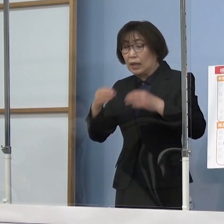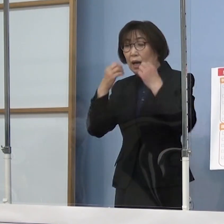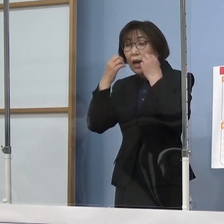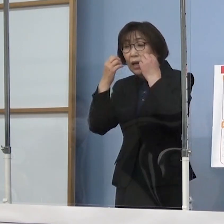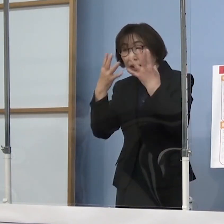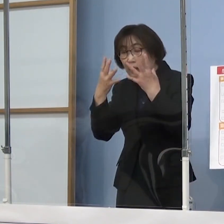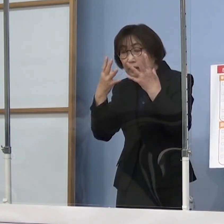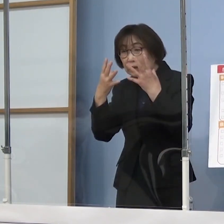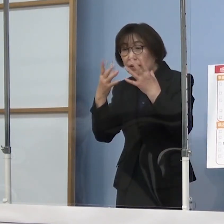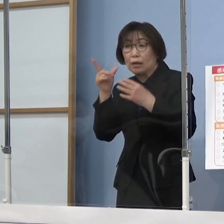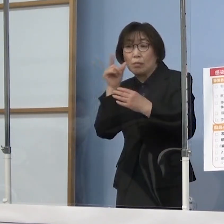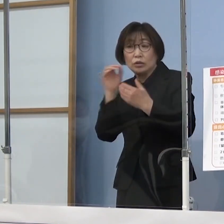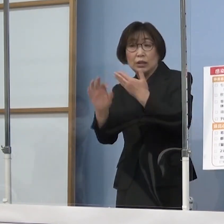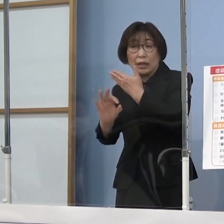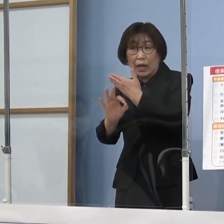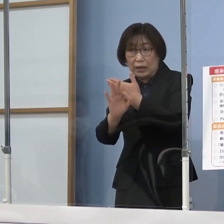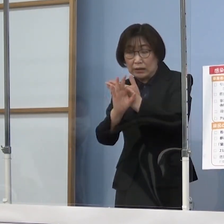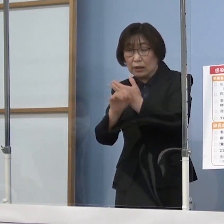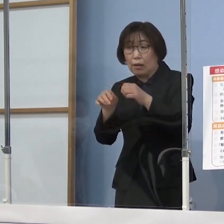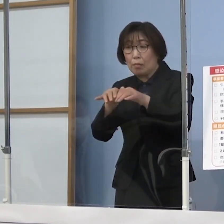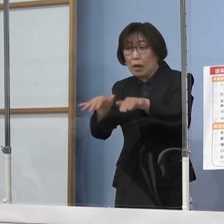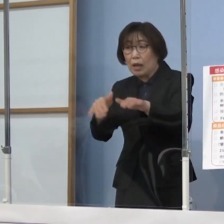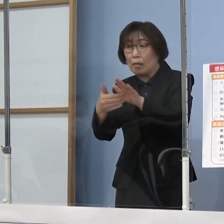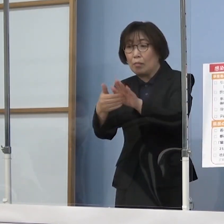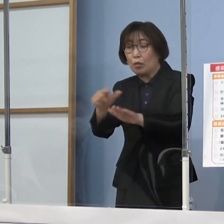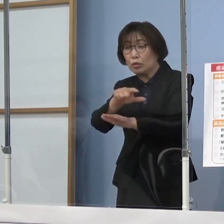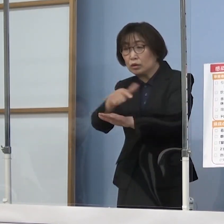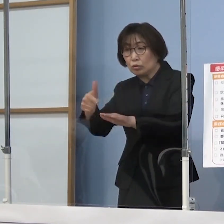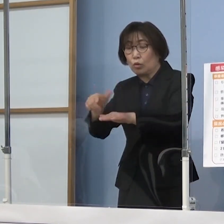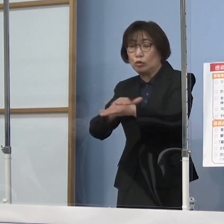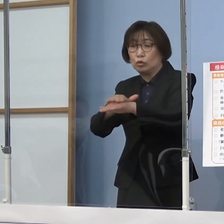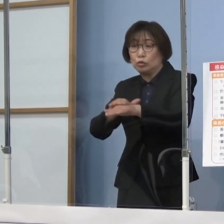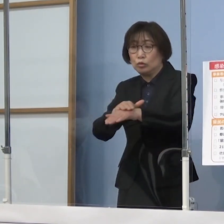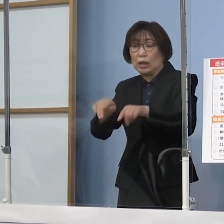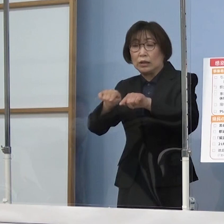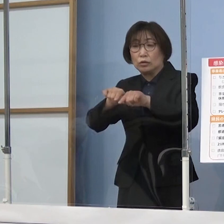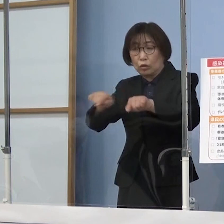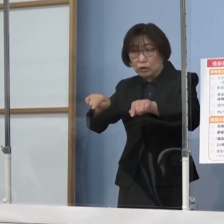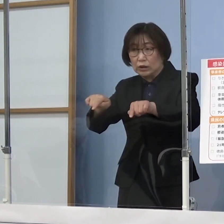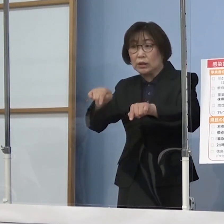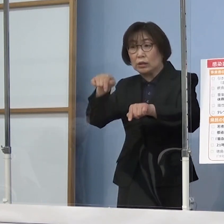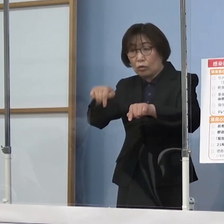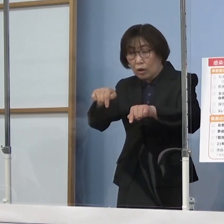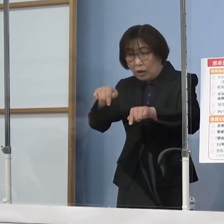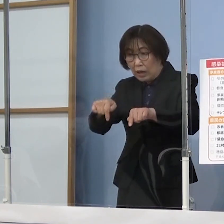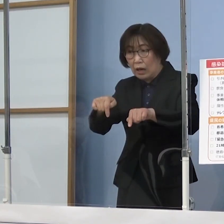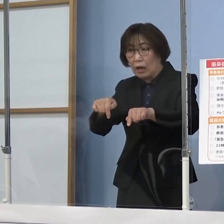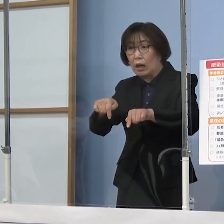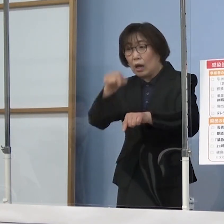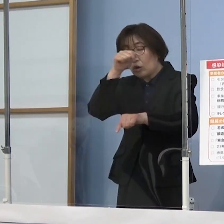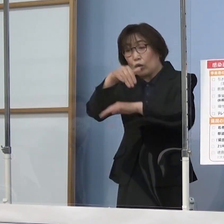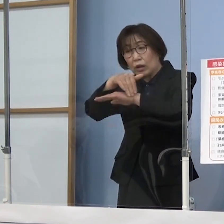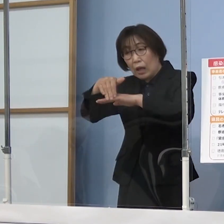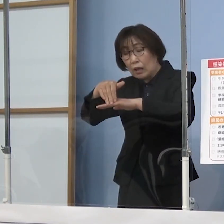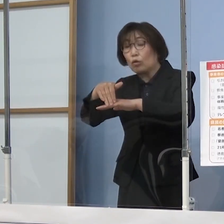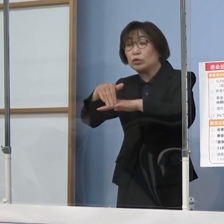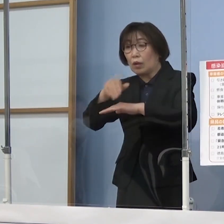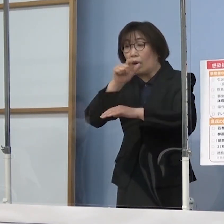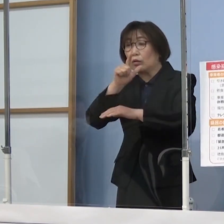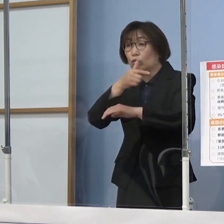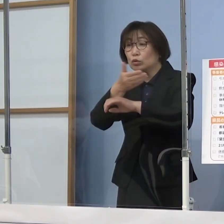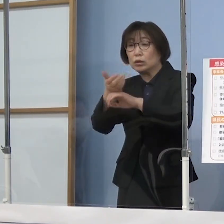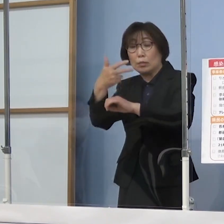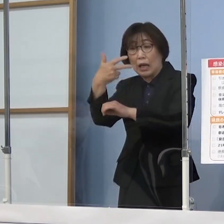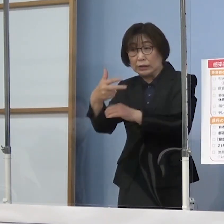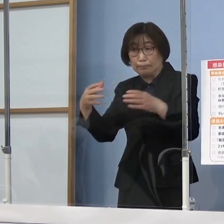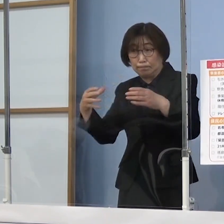もし仮にまん延防止等重点措置、徳島市にかけさせていただく予定としておりましたので、じゃ